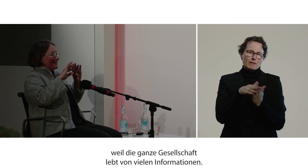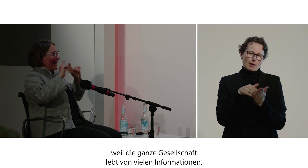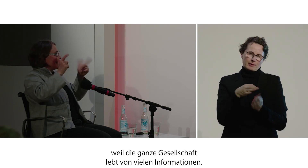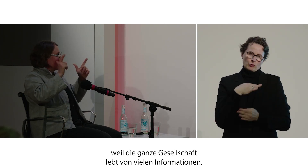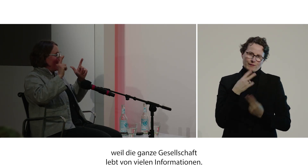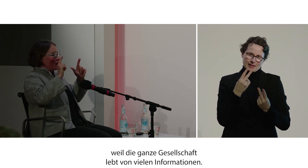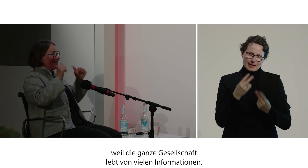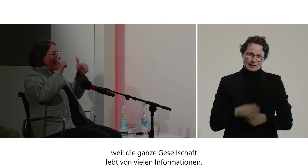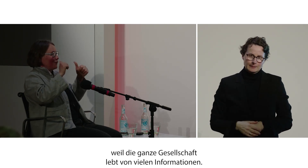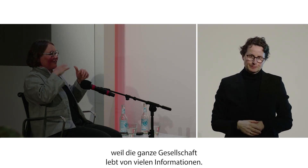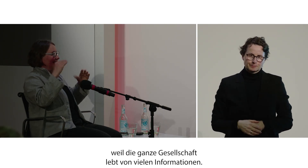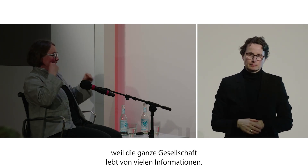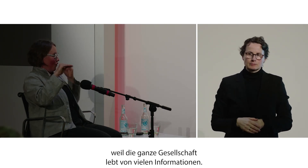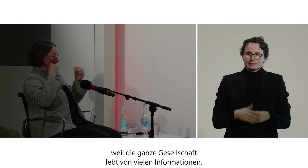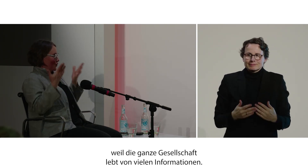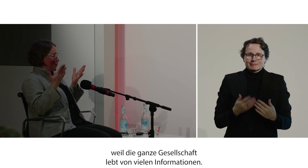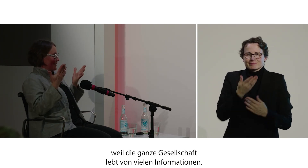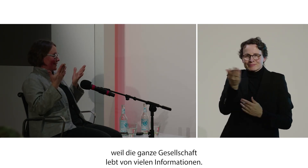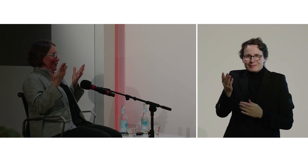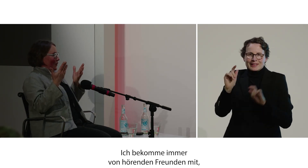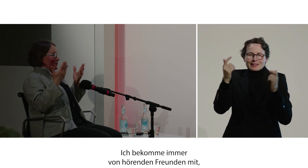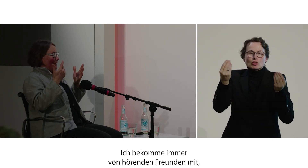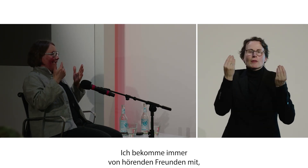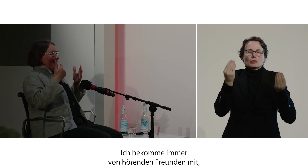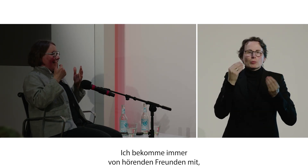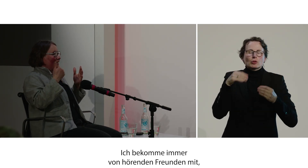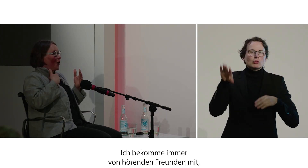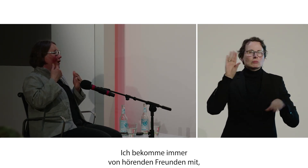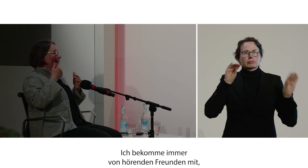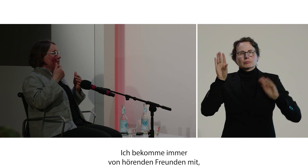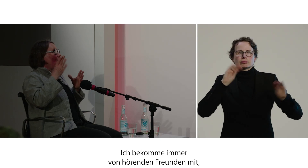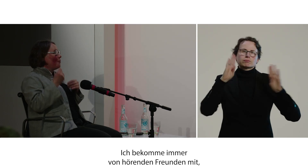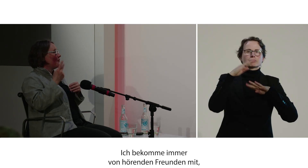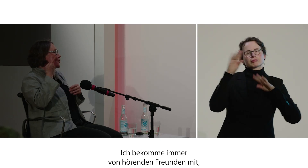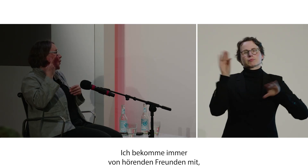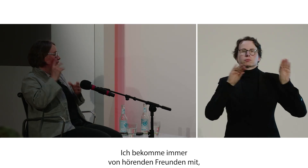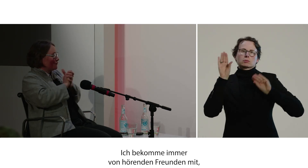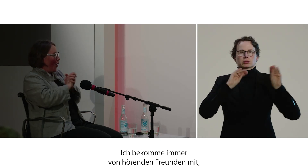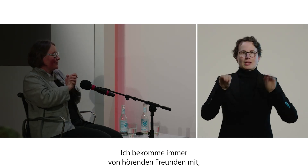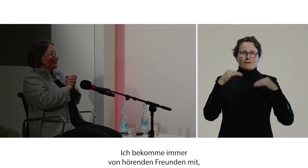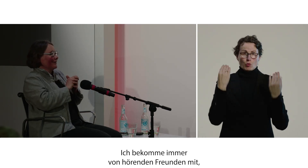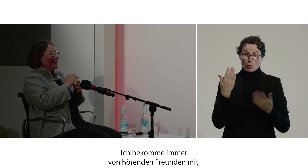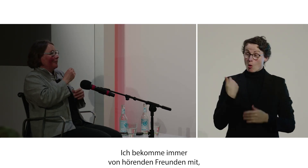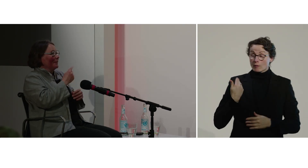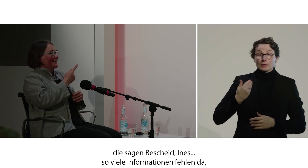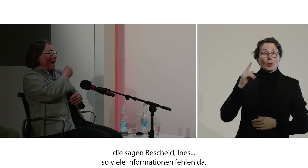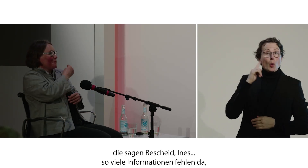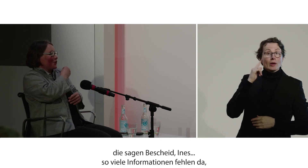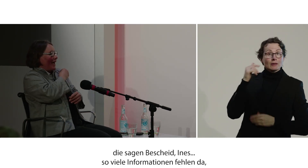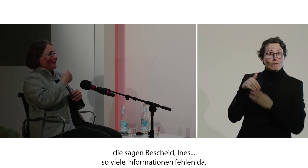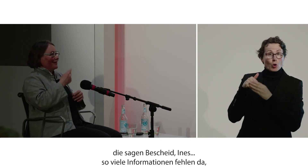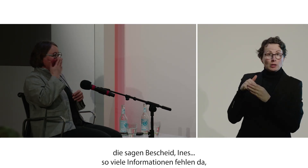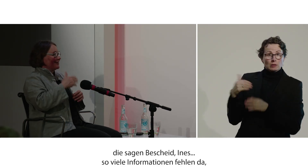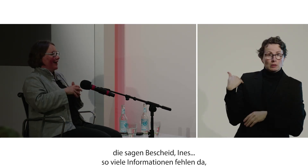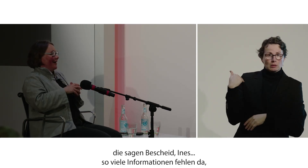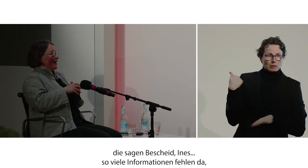die ganze Gesellschaft lebt von vielen Informationen. Und ich höre, ich bekomme immer von hörenden Freunden mit, die sagen